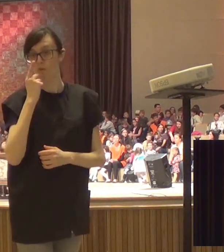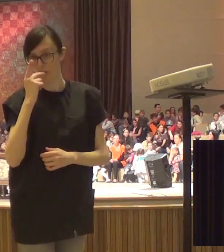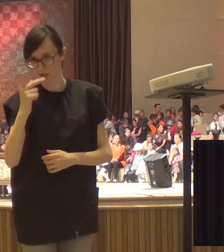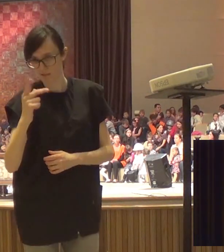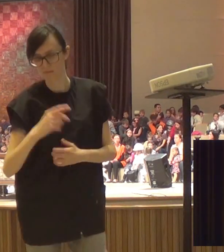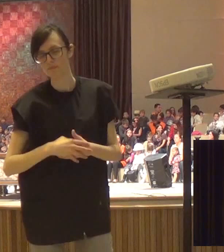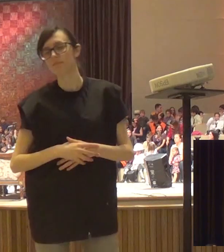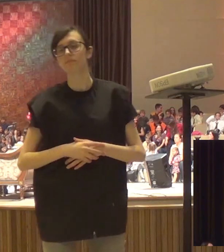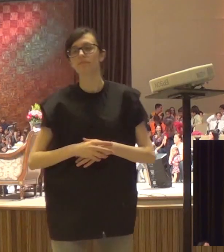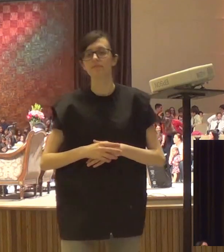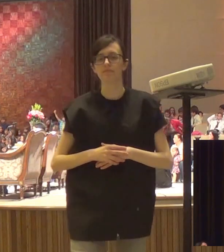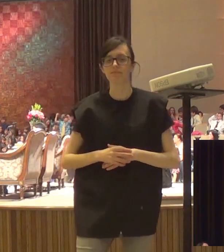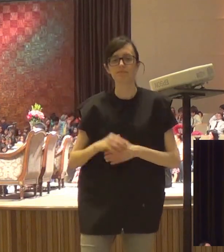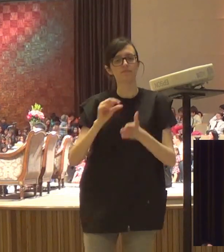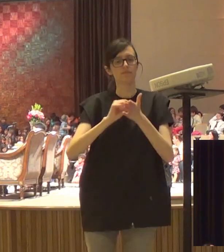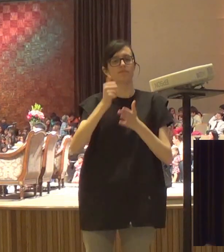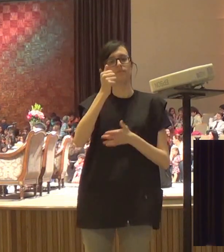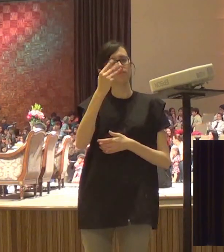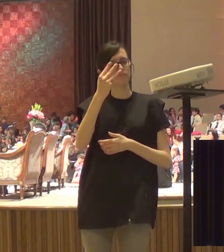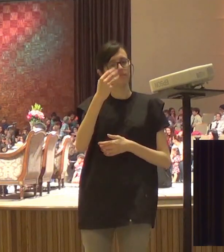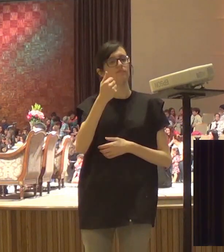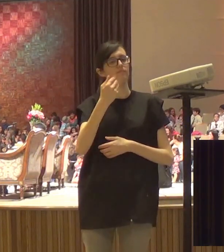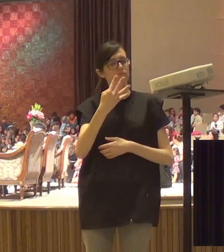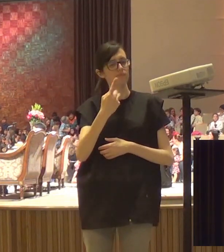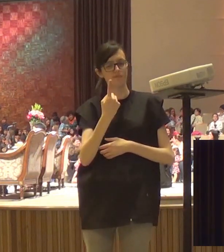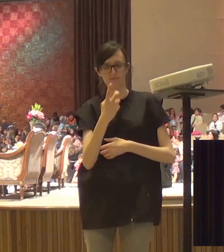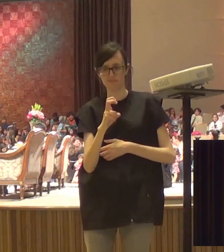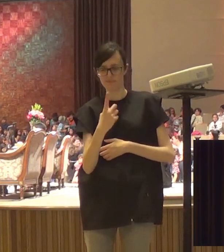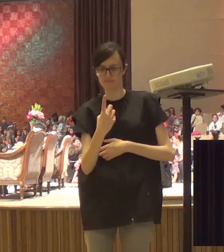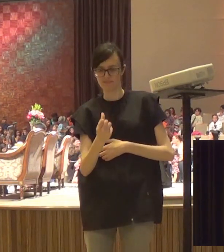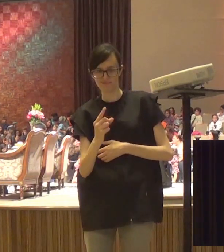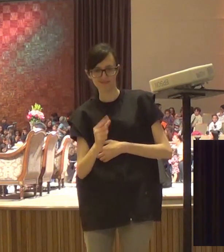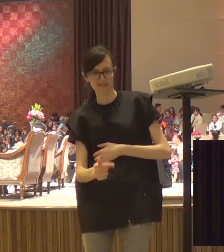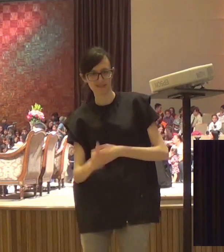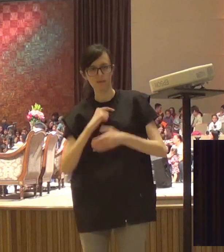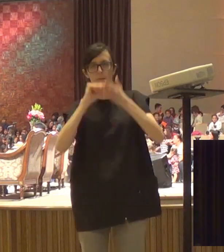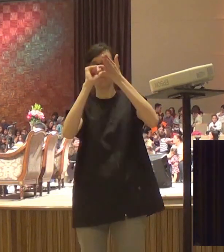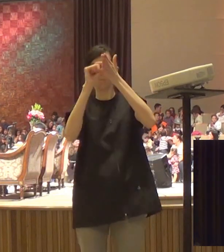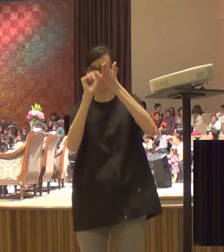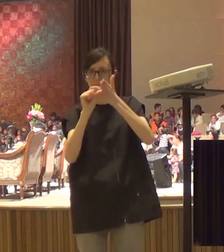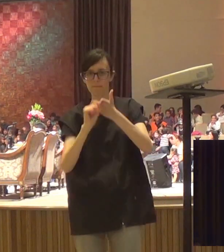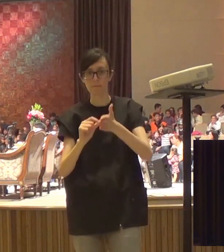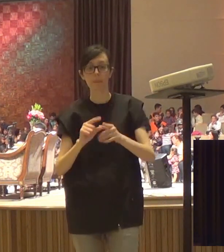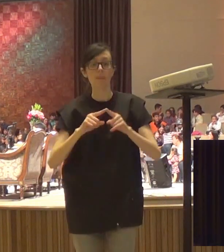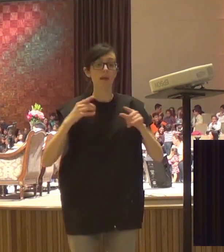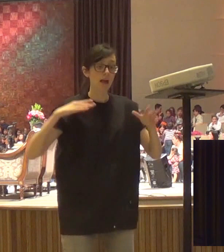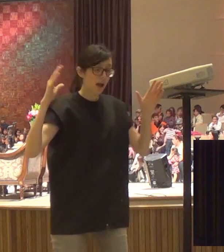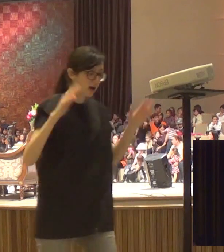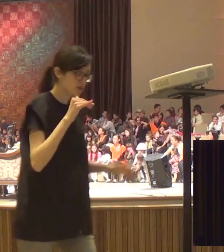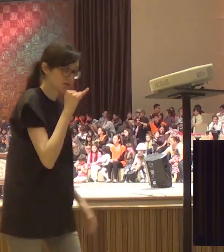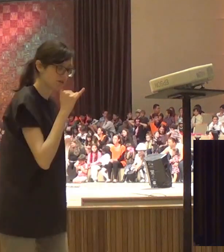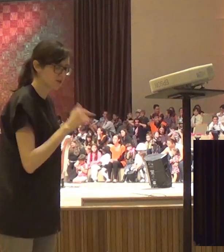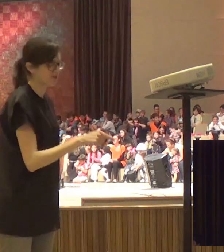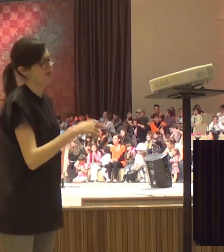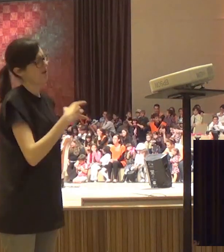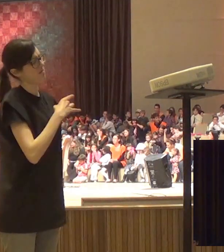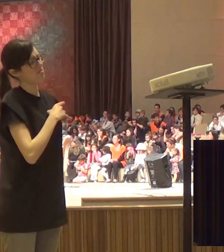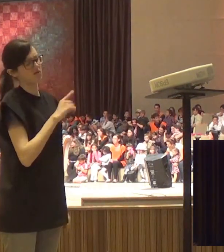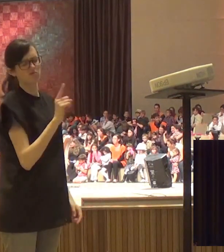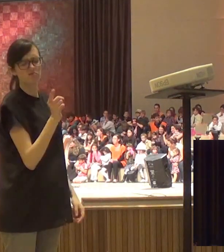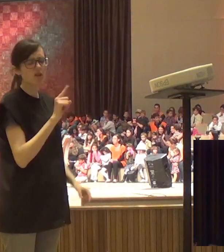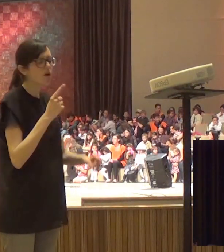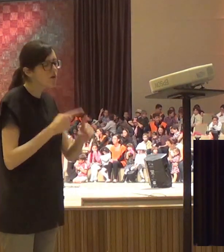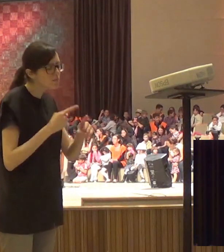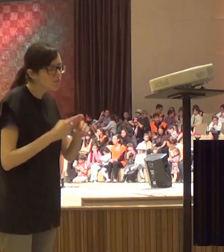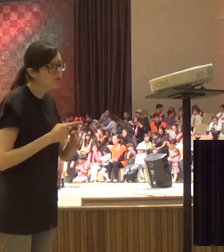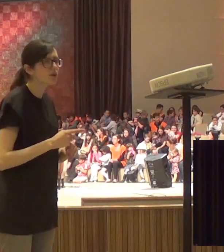palavra aqui nesse texto. Lucas 1, 13 a 17, vai dizer assim, olha, novamente vamos ler. Mas o